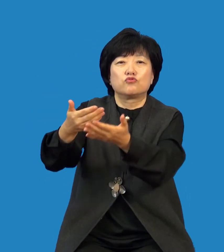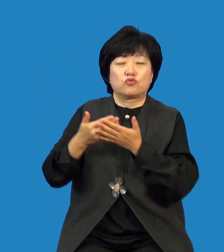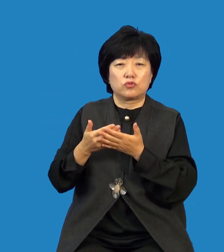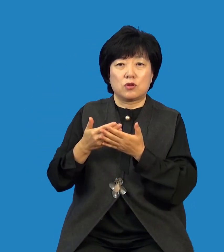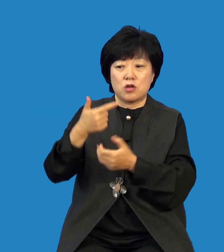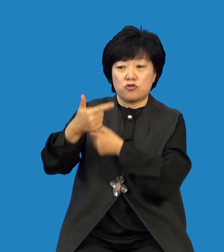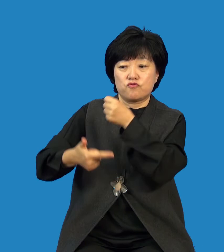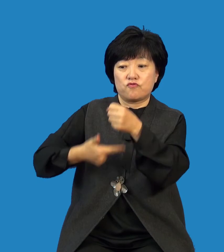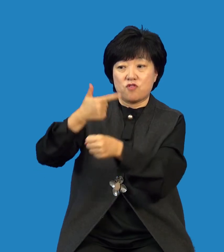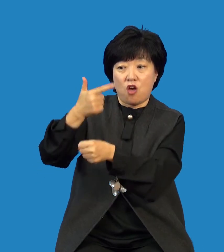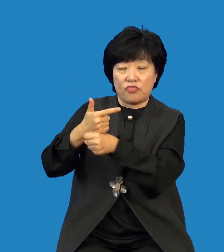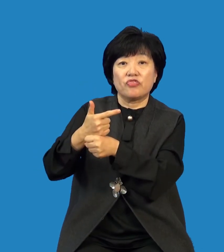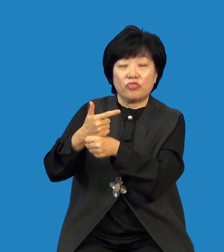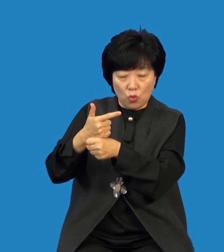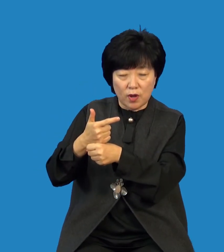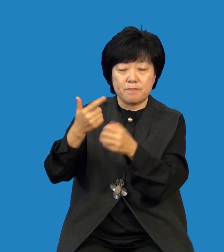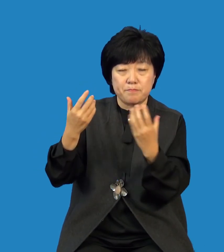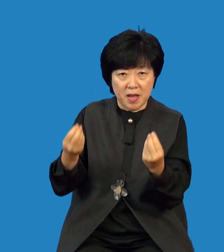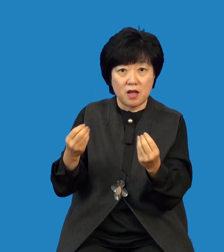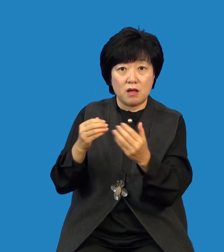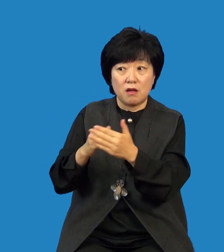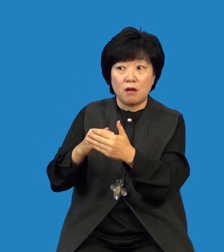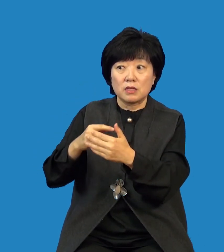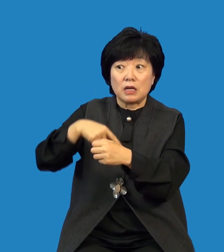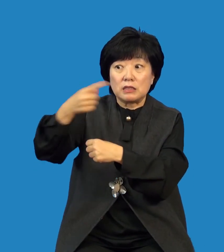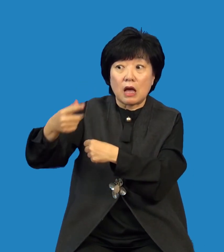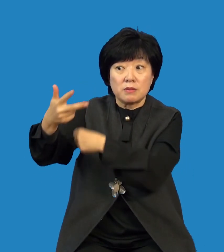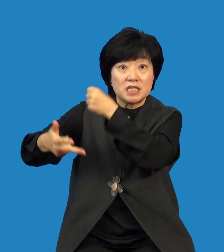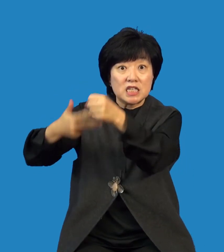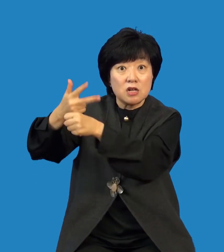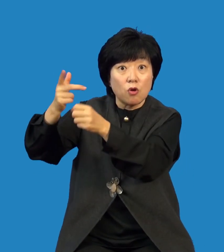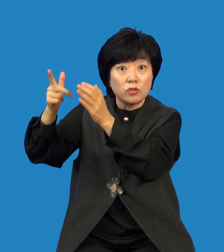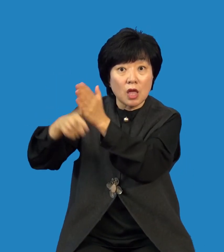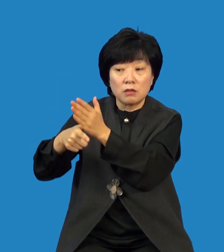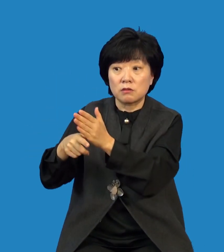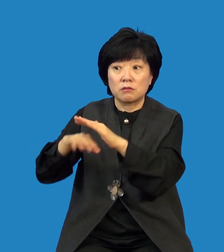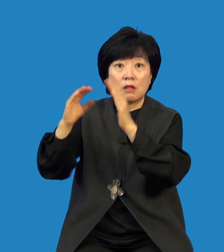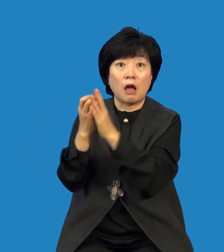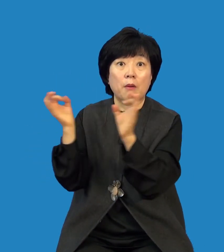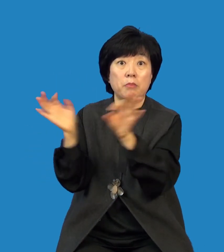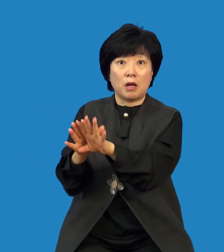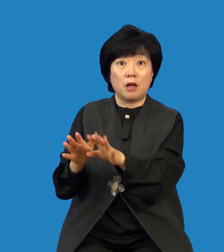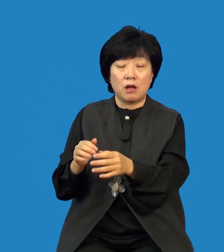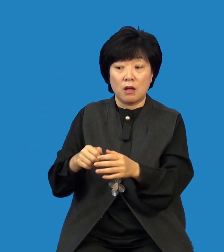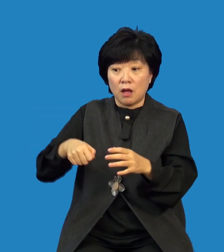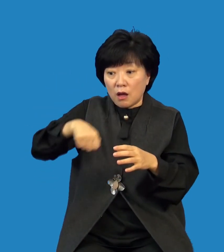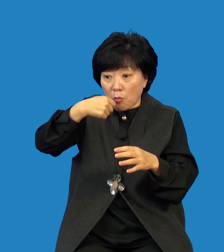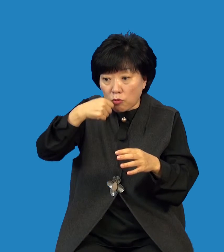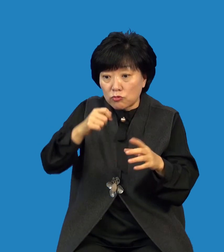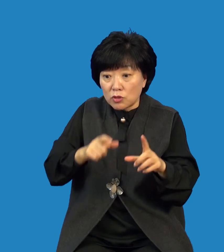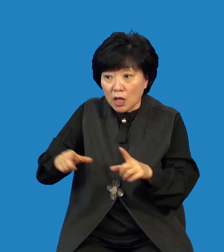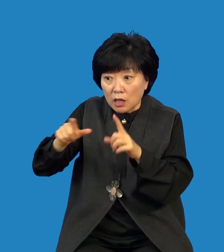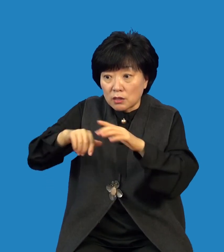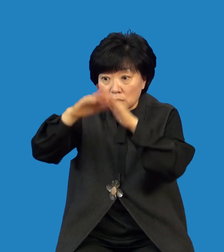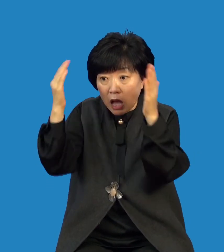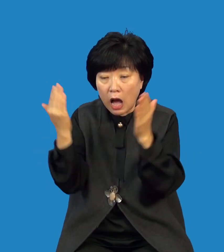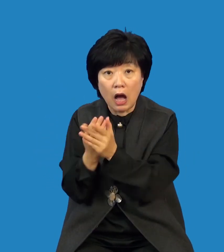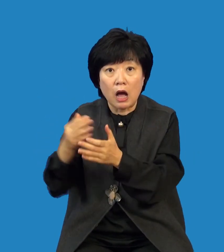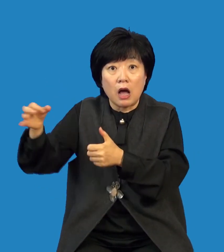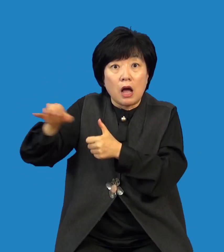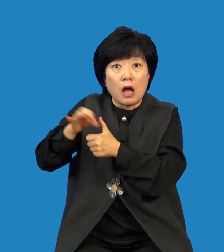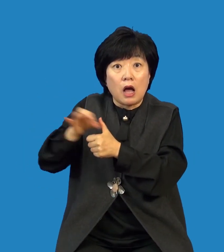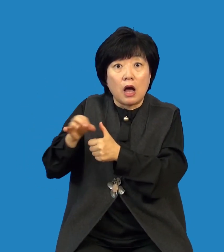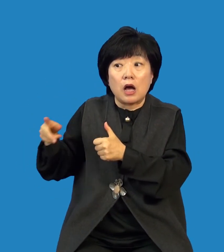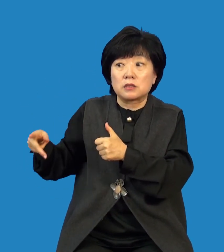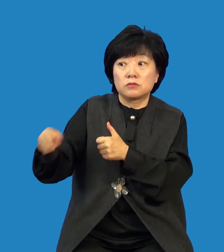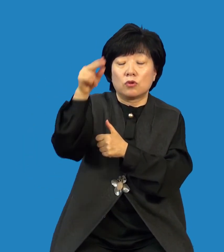안에 졸업하라는 거지. 그래서 7년 차부터는 싹 없어지는데 이건 뭐 어떻게 해결할 수가 없는 거예요. 제가 그때 아이도 있었고 결혼해서 아이도 있었고 저희